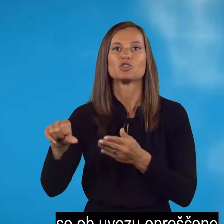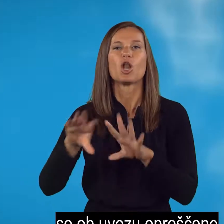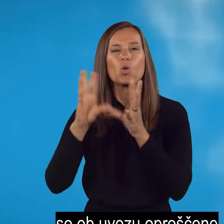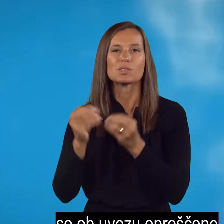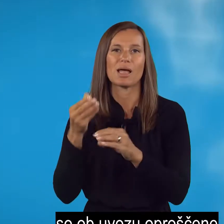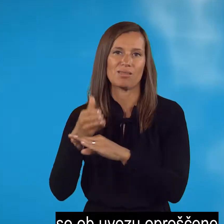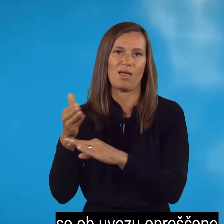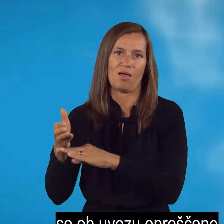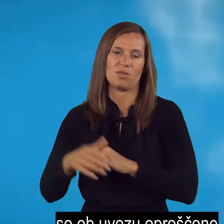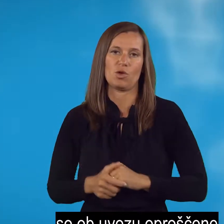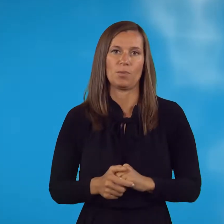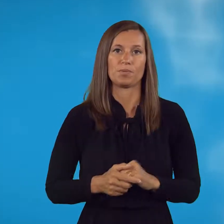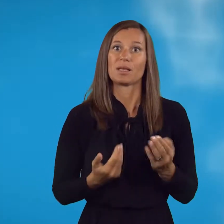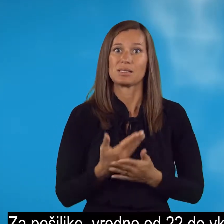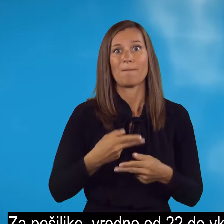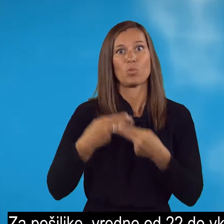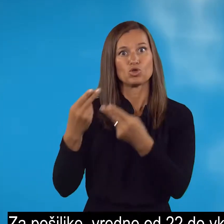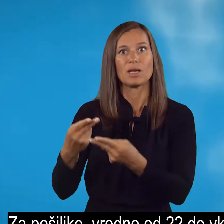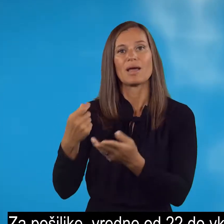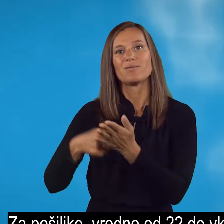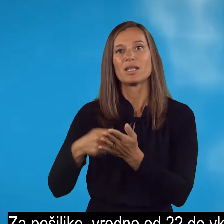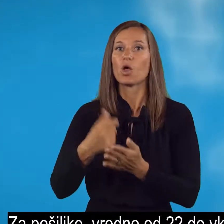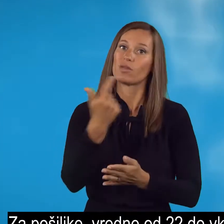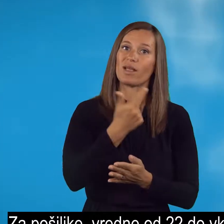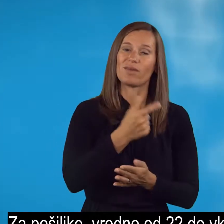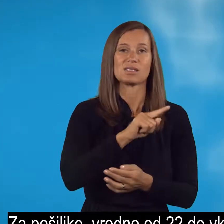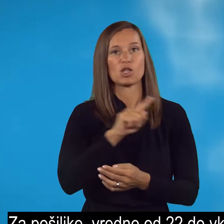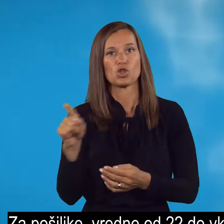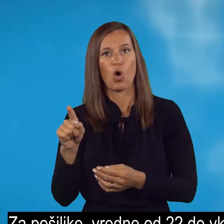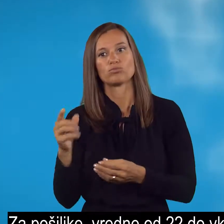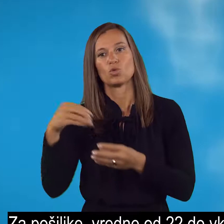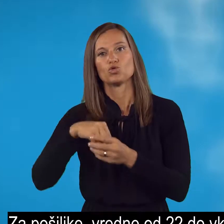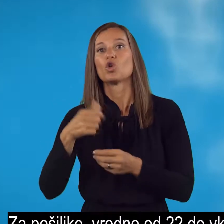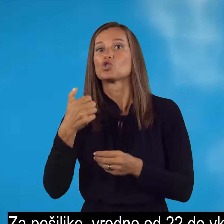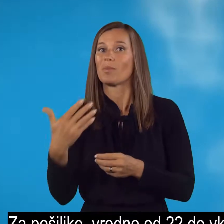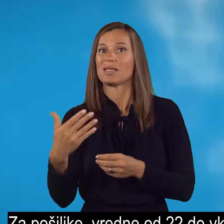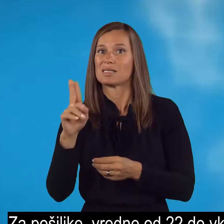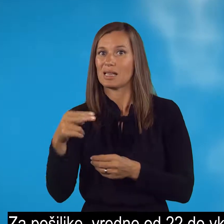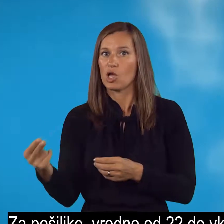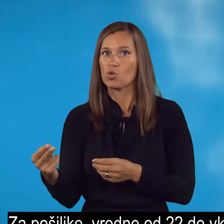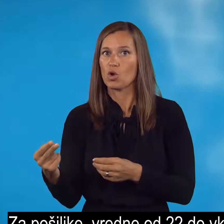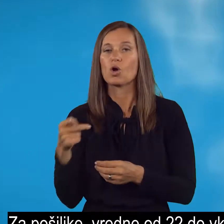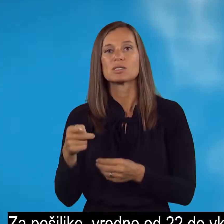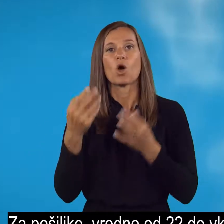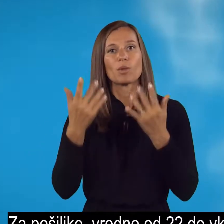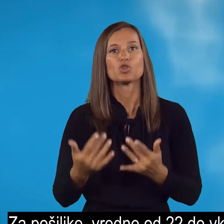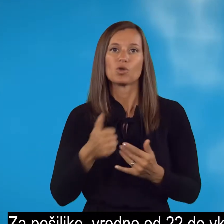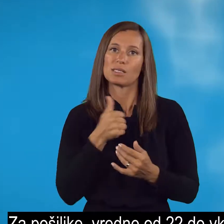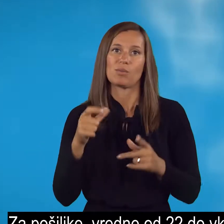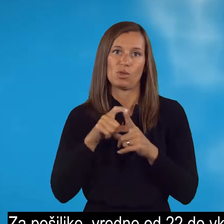dajatev. Za pošiljke, vredne od 22 do vključno 150 evrov, se obračuna samo